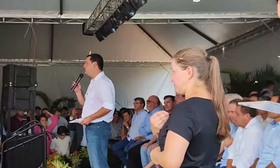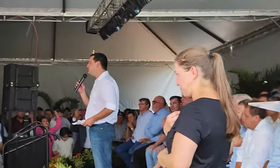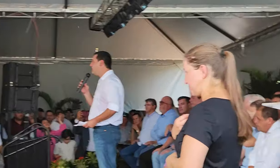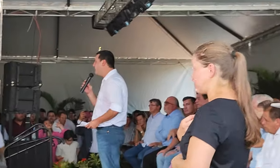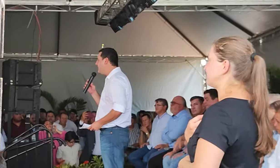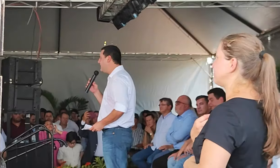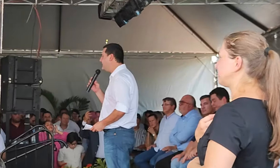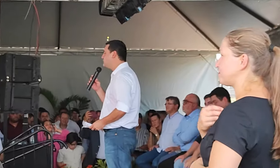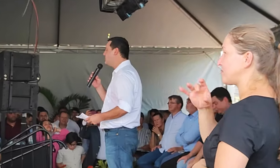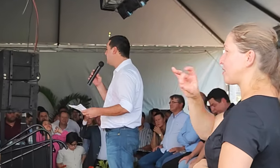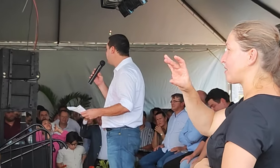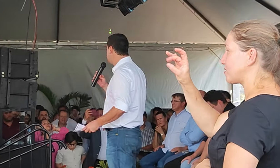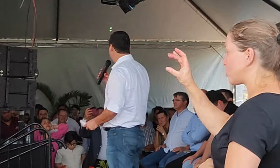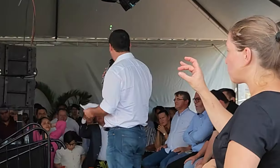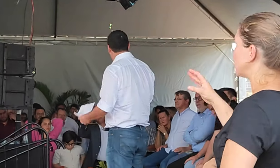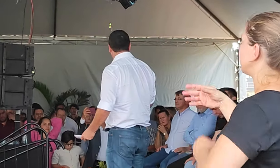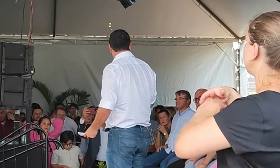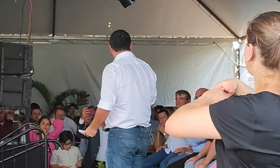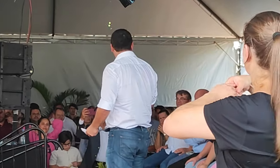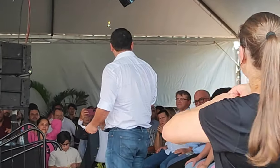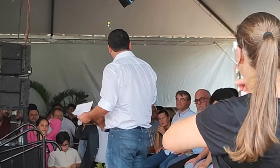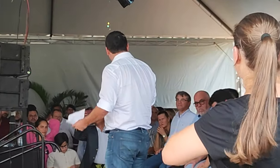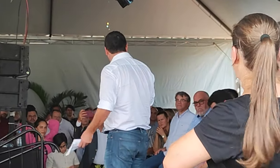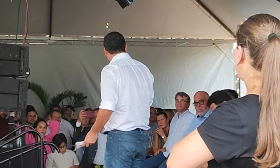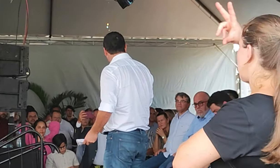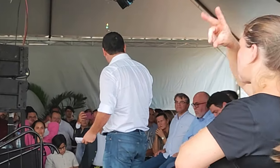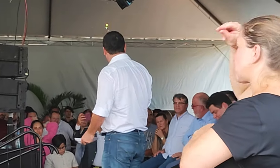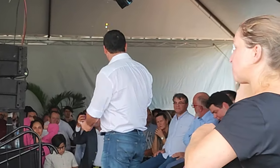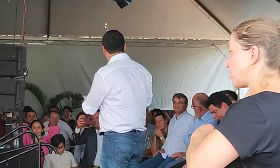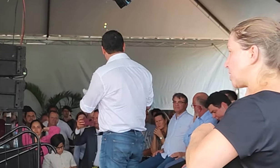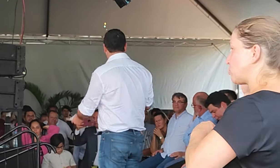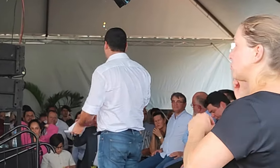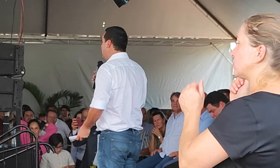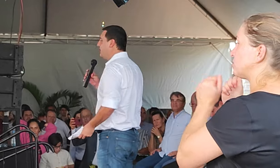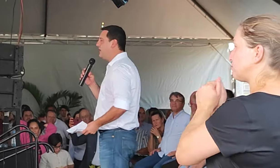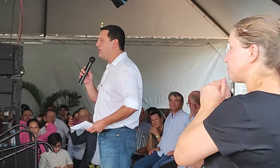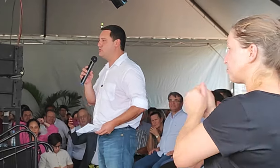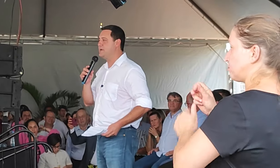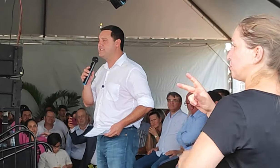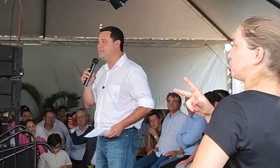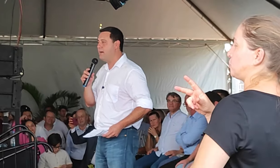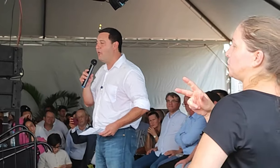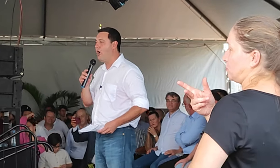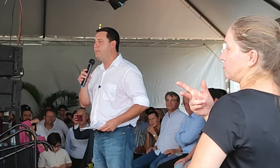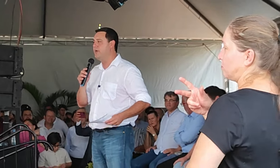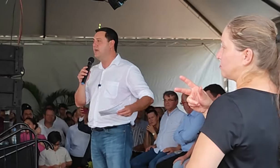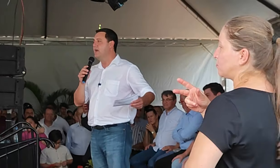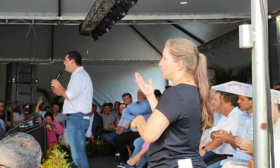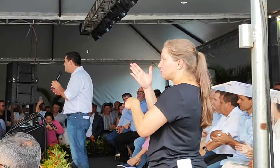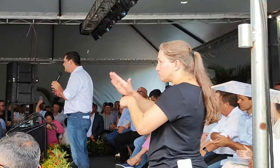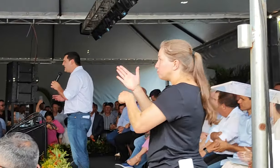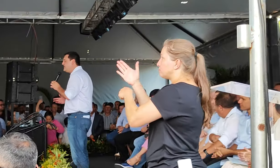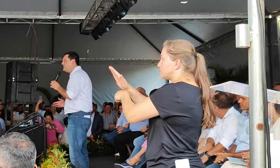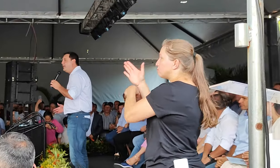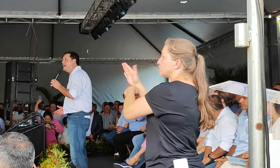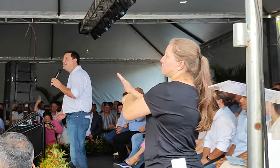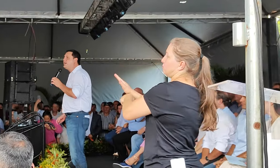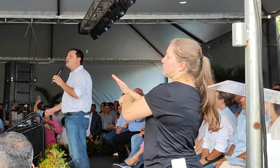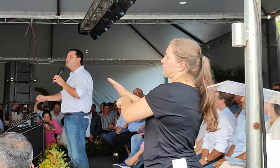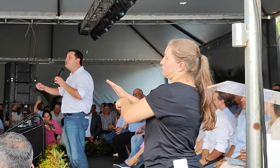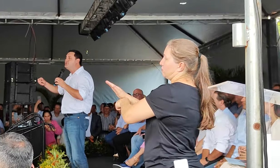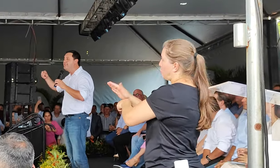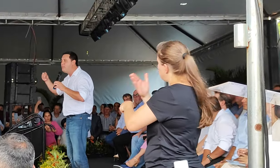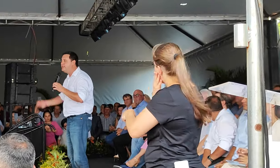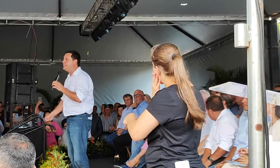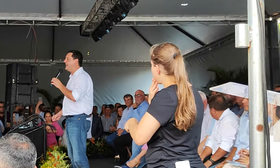do Culestino quero cumprimentar os meus amigos prefeitos que estão aqui com a gente, o Beto, que é o nosso presidente da MOP, e toda a região.